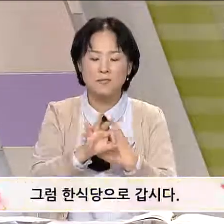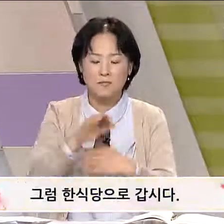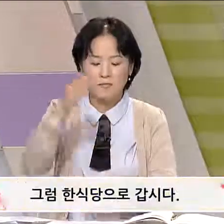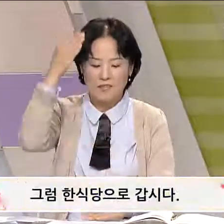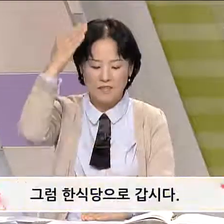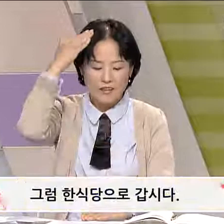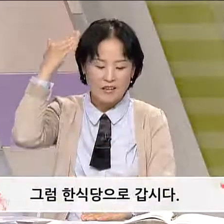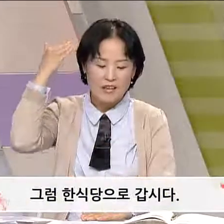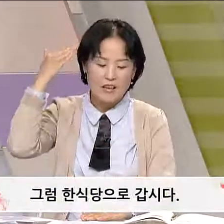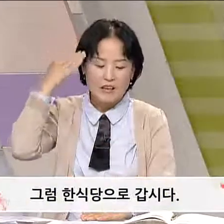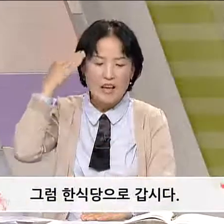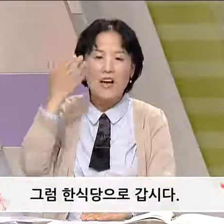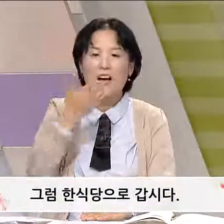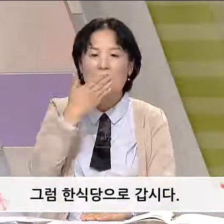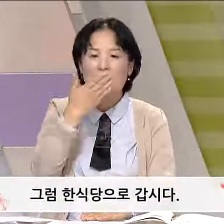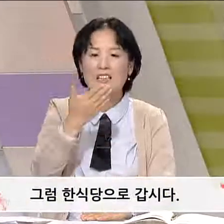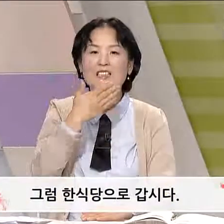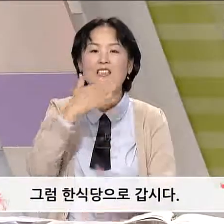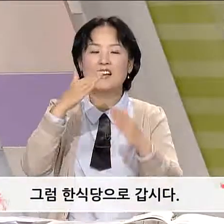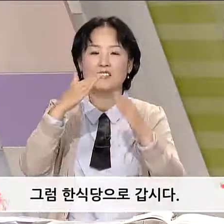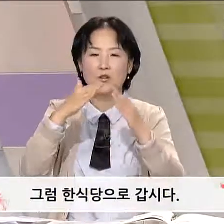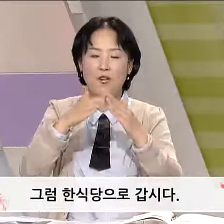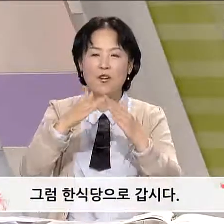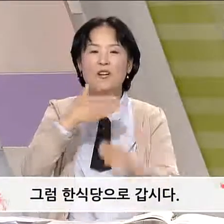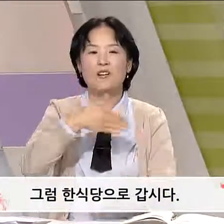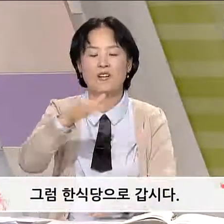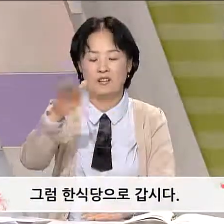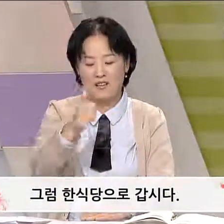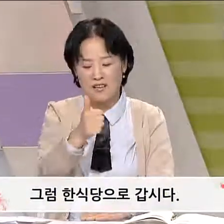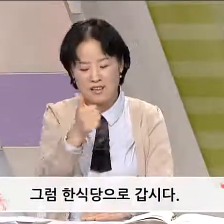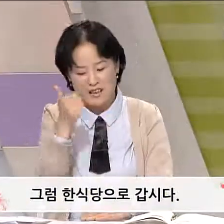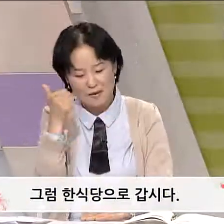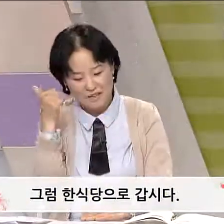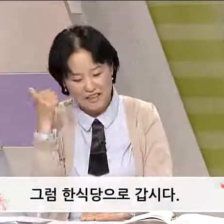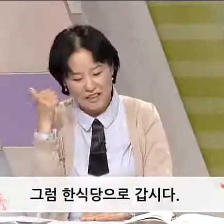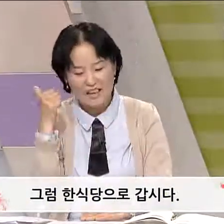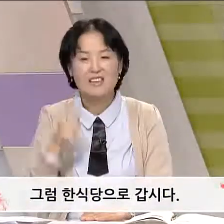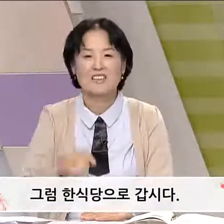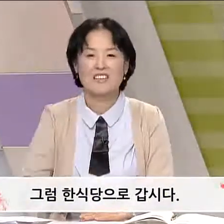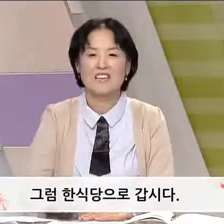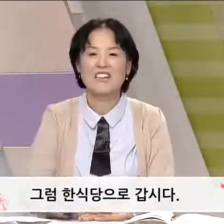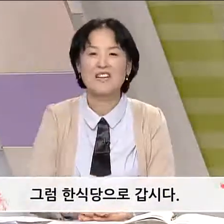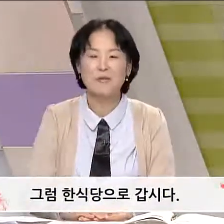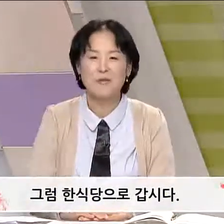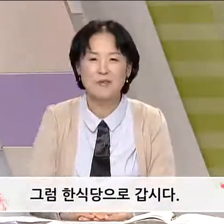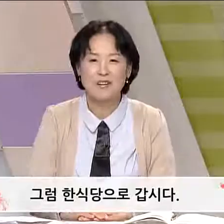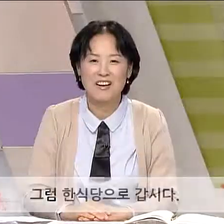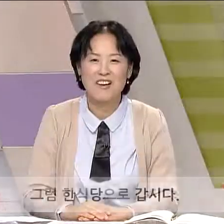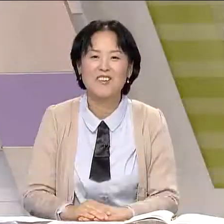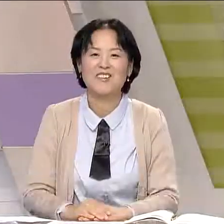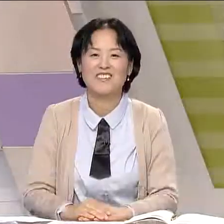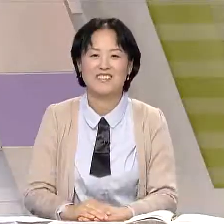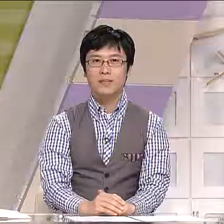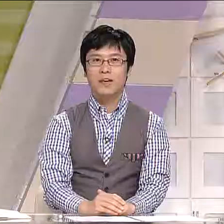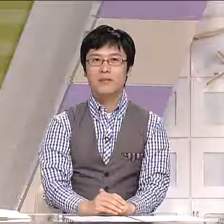한식당으로 갑시다. 자 다시 한번 배워볼까요? 네.